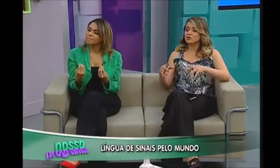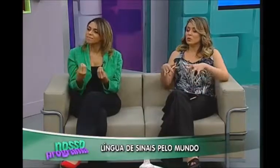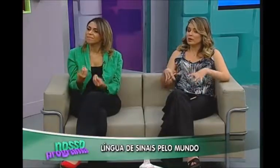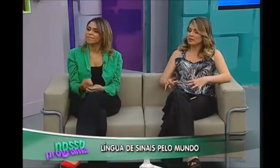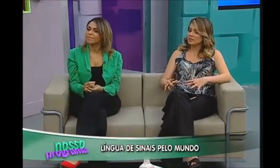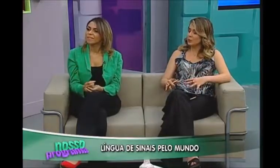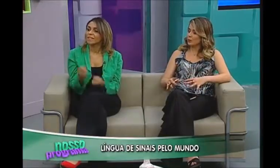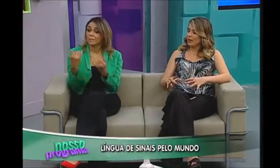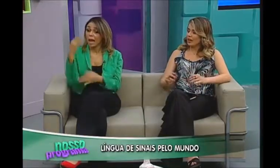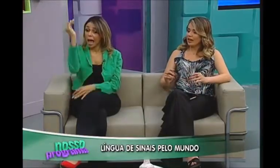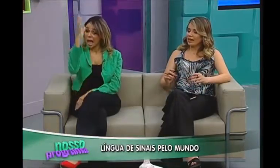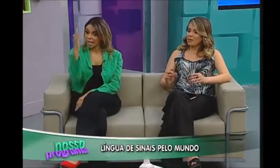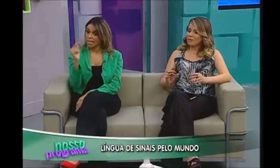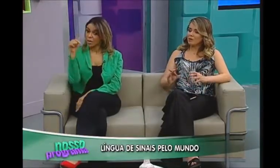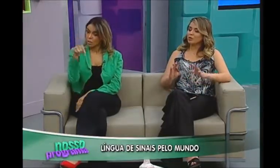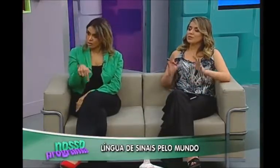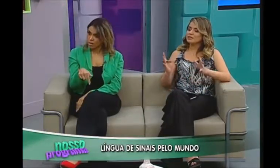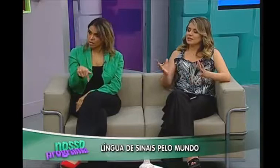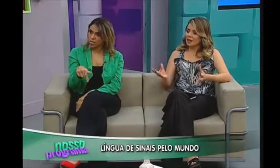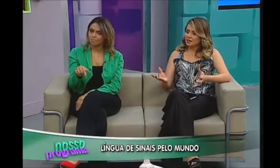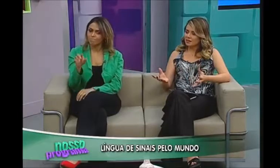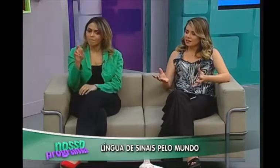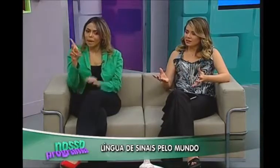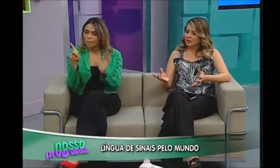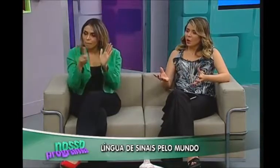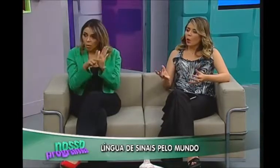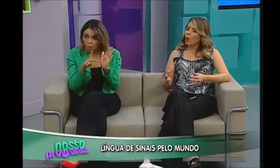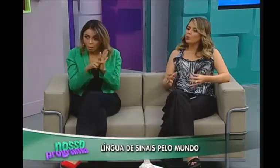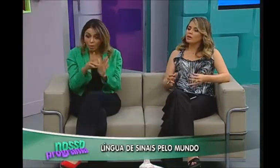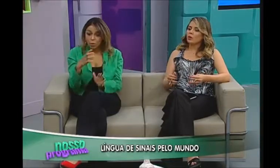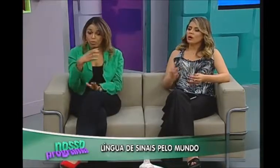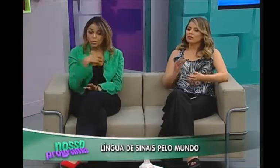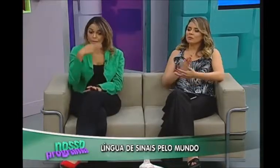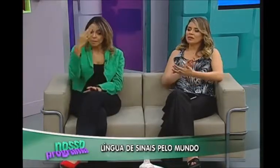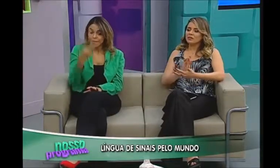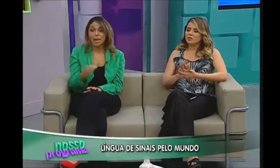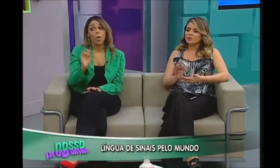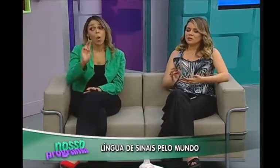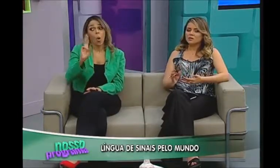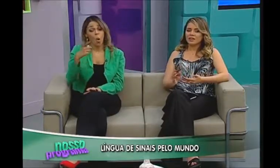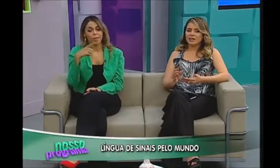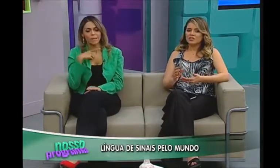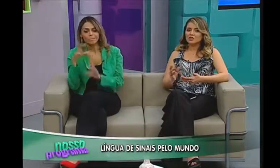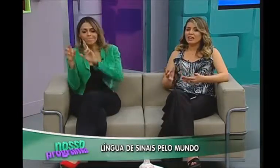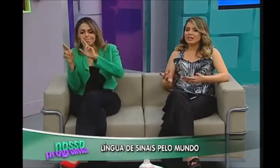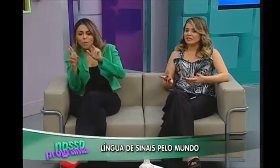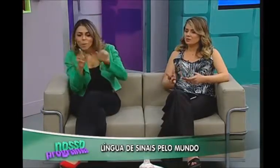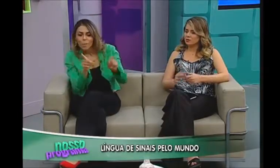do Brasil, ela é padronizada ou não? Ela também tem os seus regionalismos?